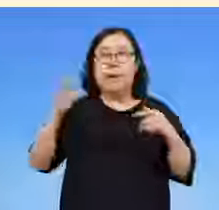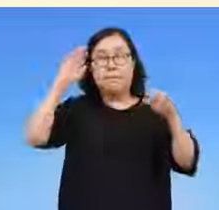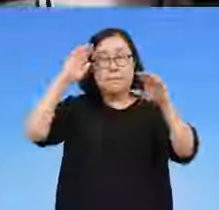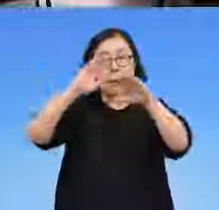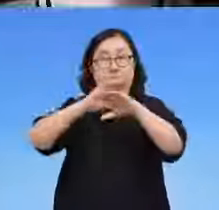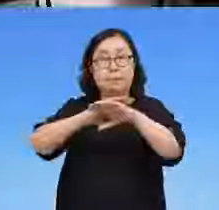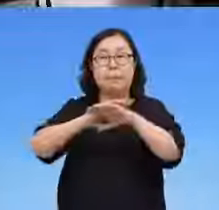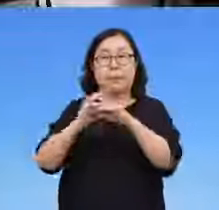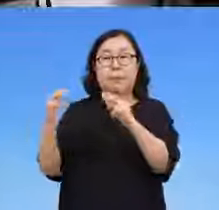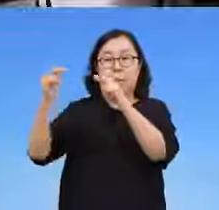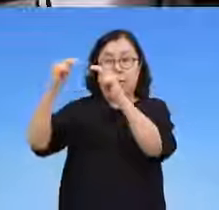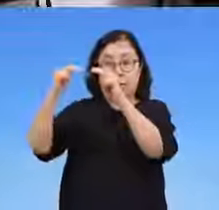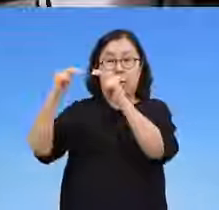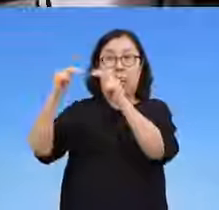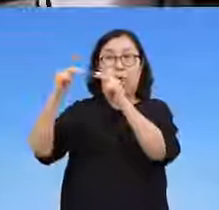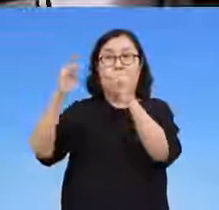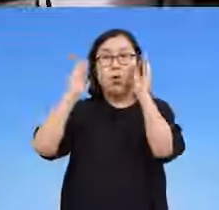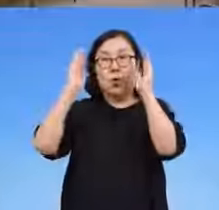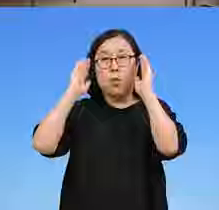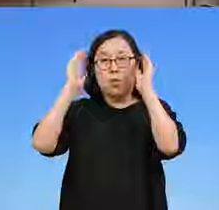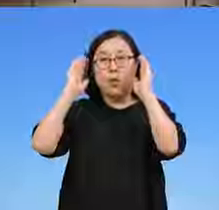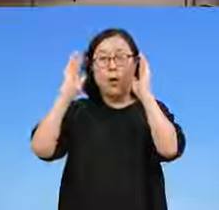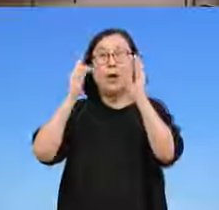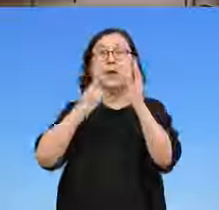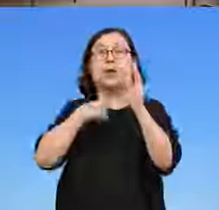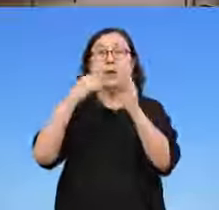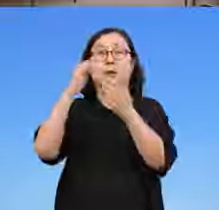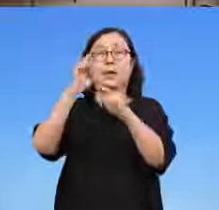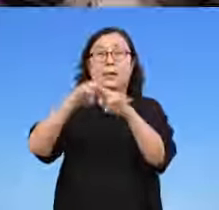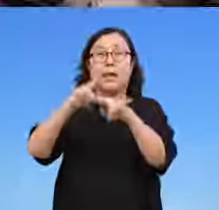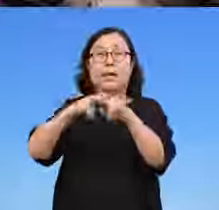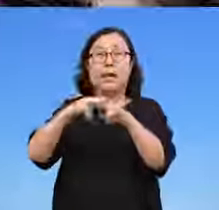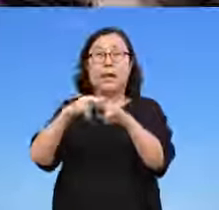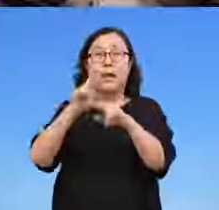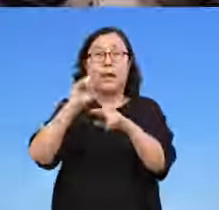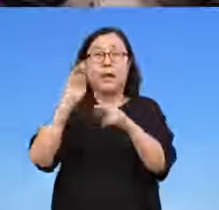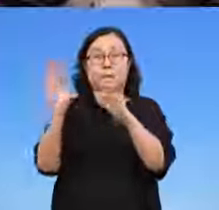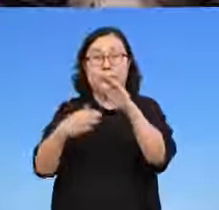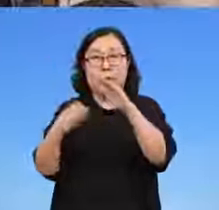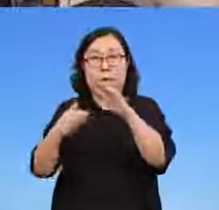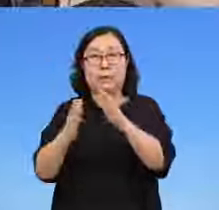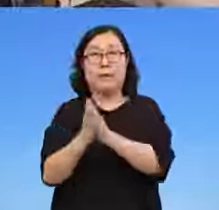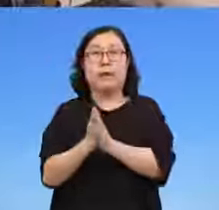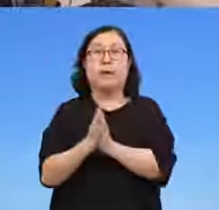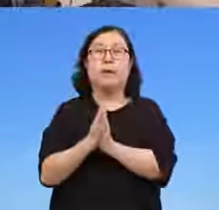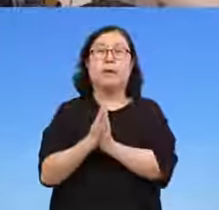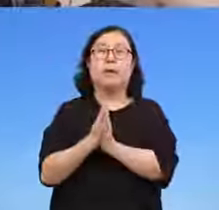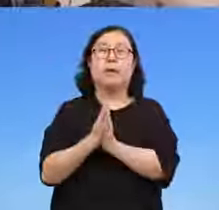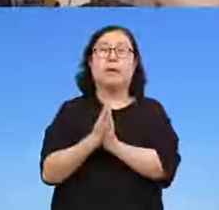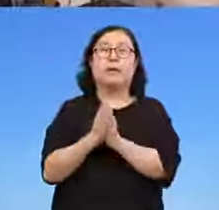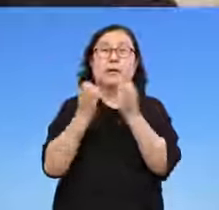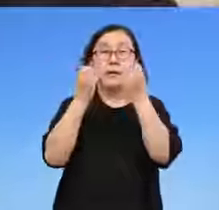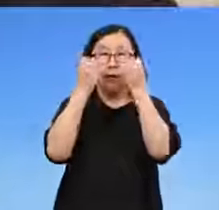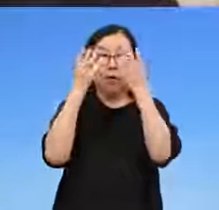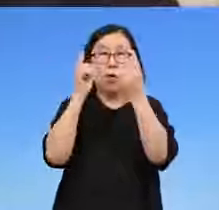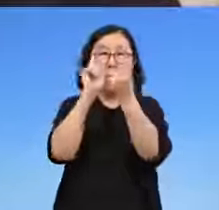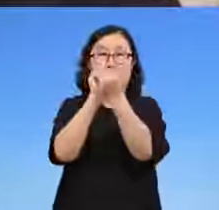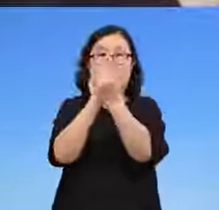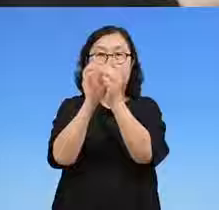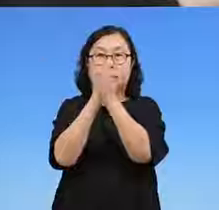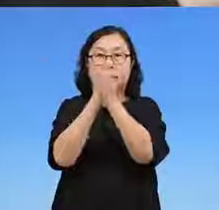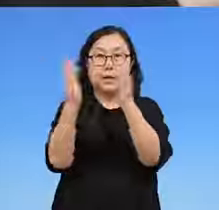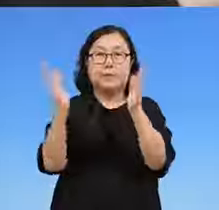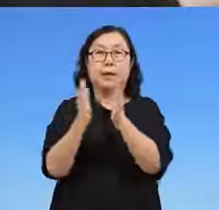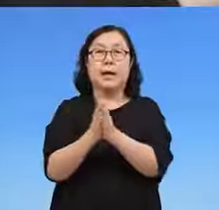매일 저녁 마주보며 공부하던 자리가 텅 비었습니다. 퇴근 시간이 지난 사무실. 새로운